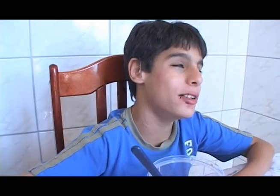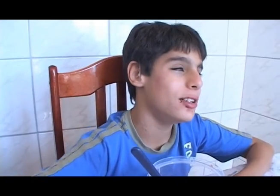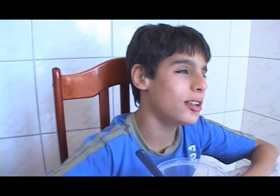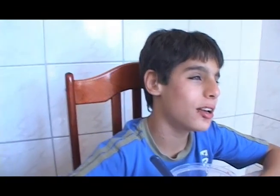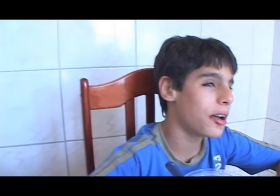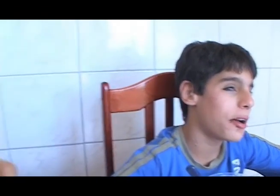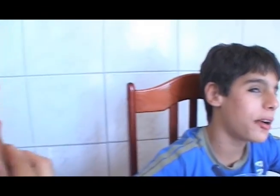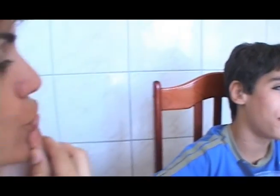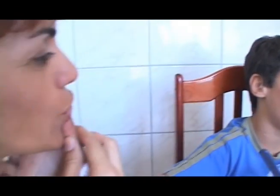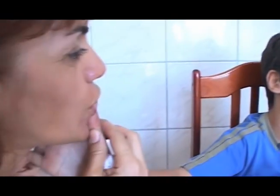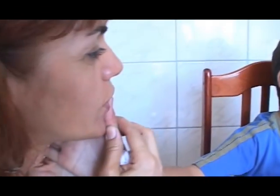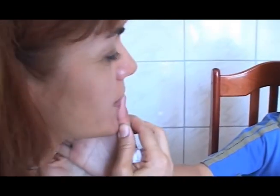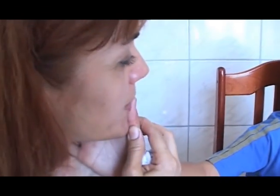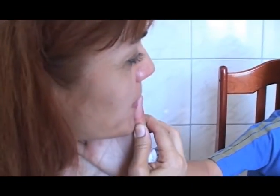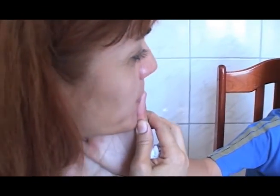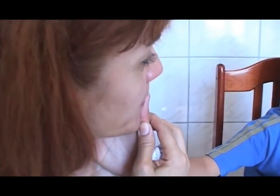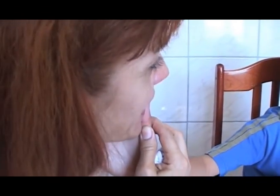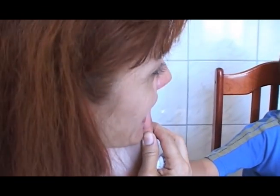tadoma,